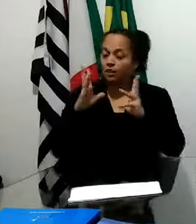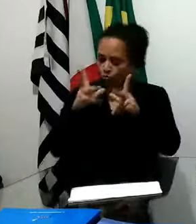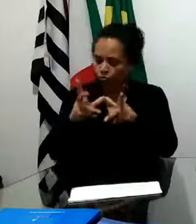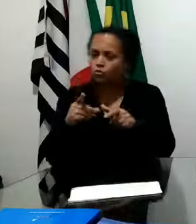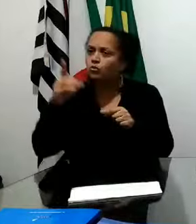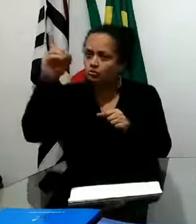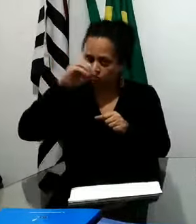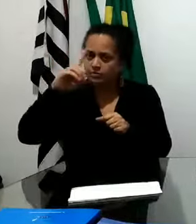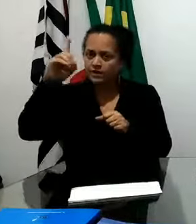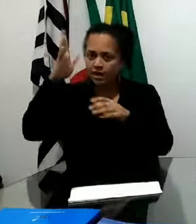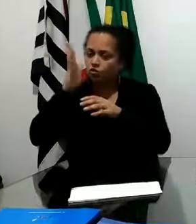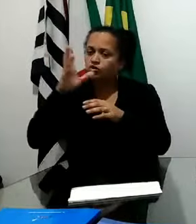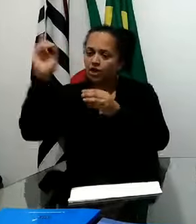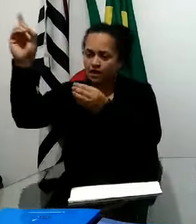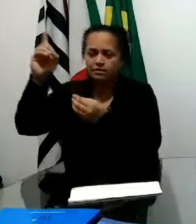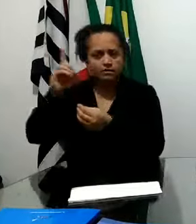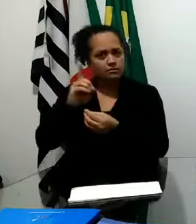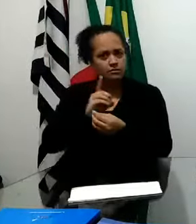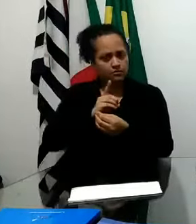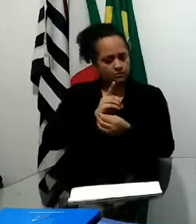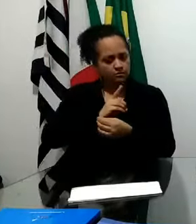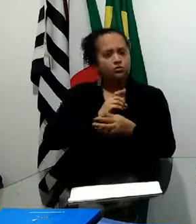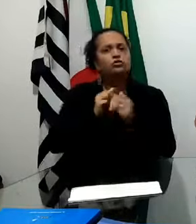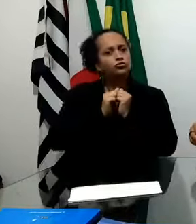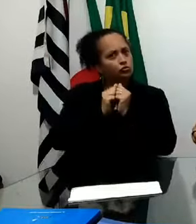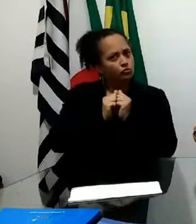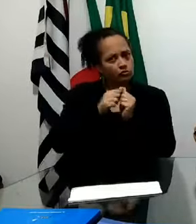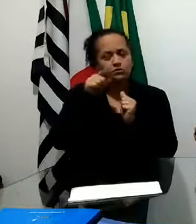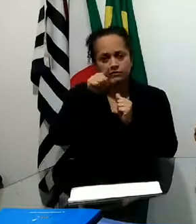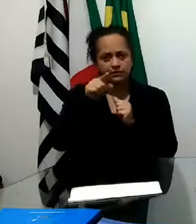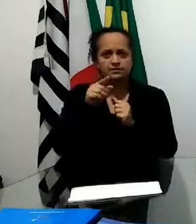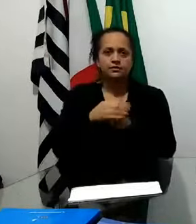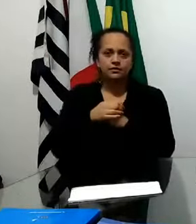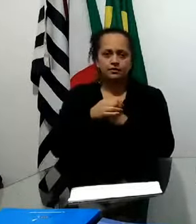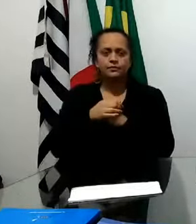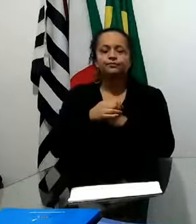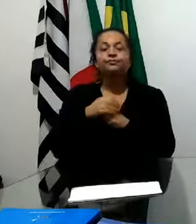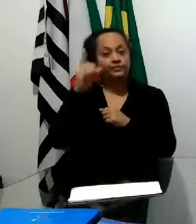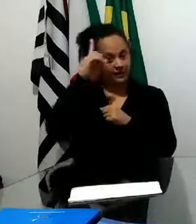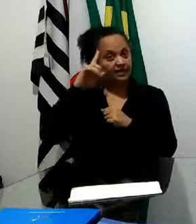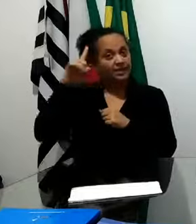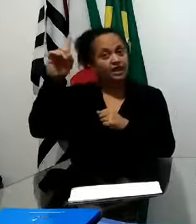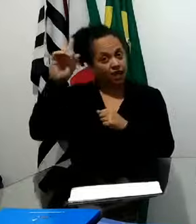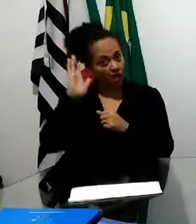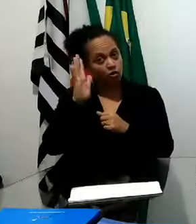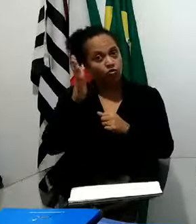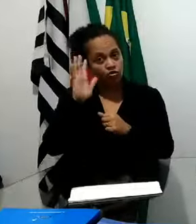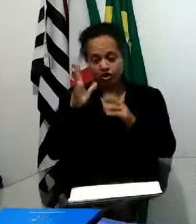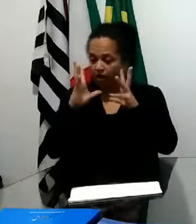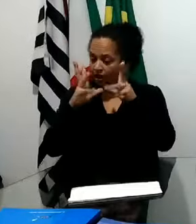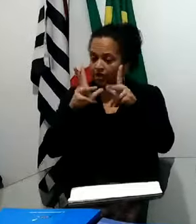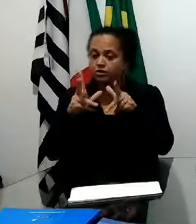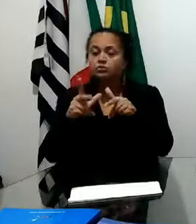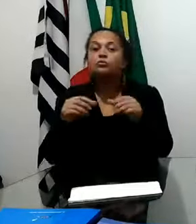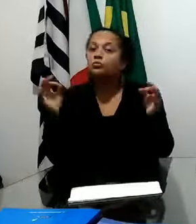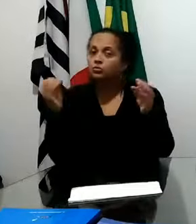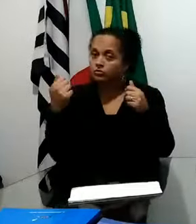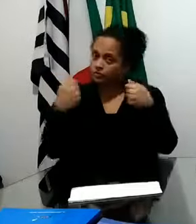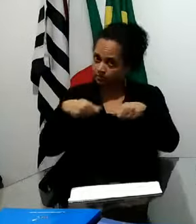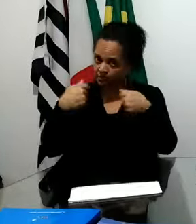já colocou dentro de nós por meio do novo nascimento. Deus já nos deu tudo o que